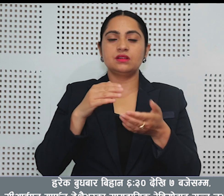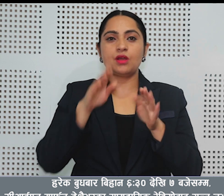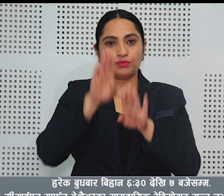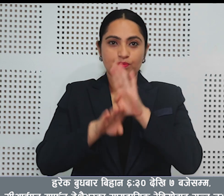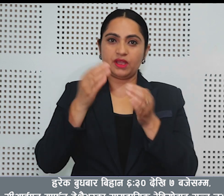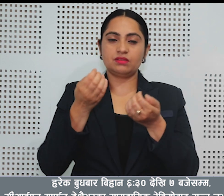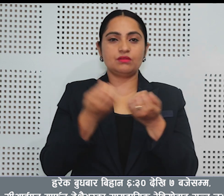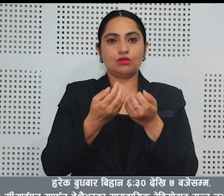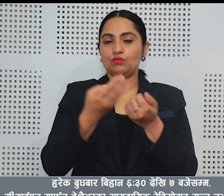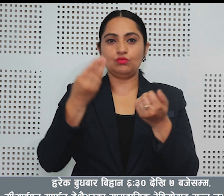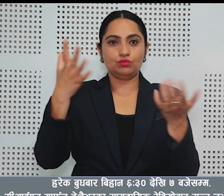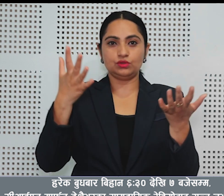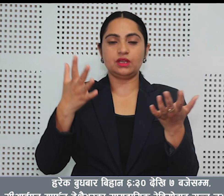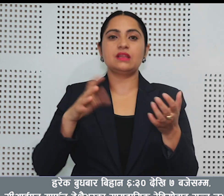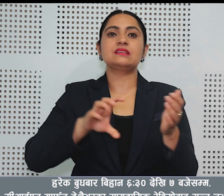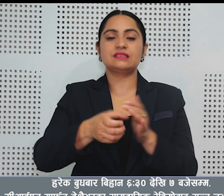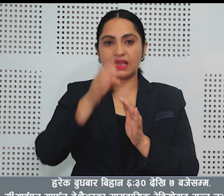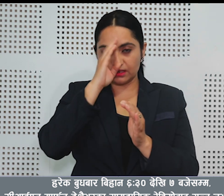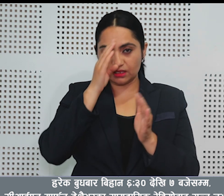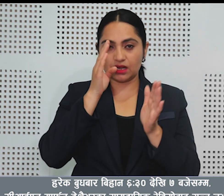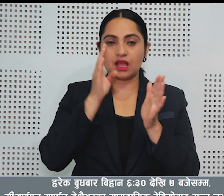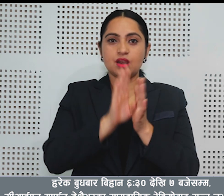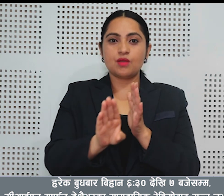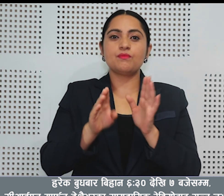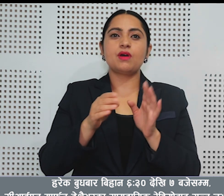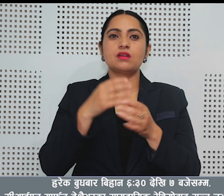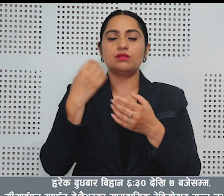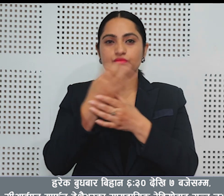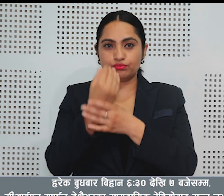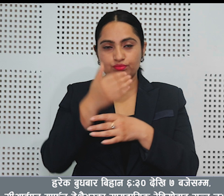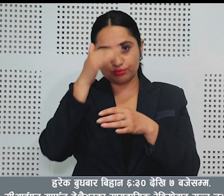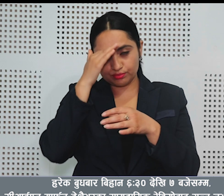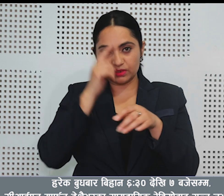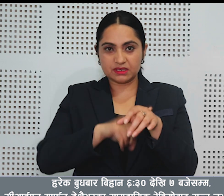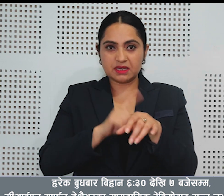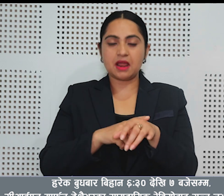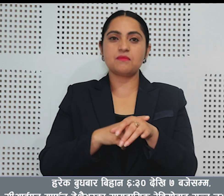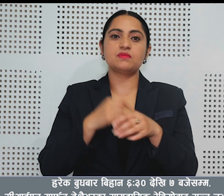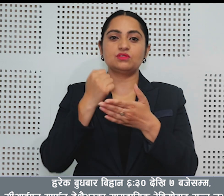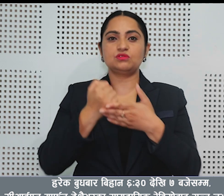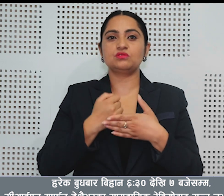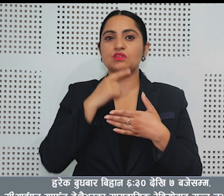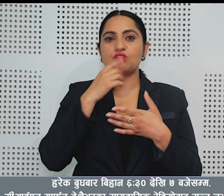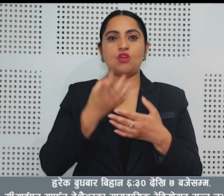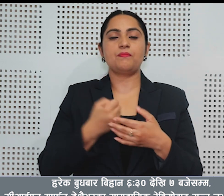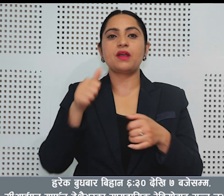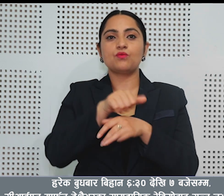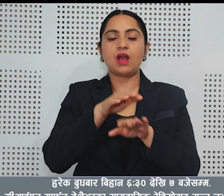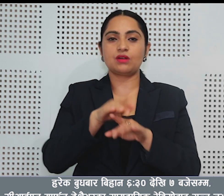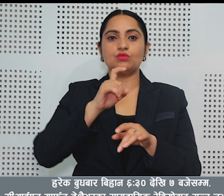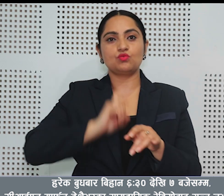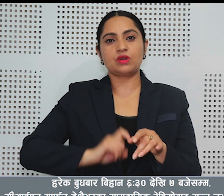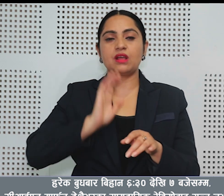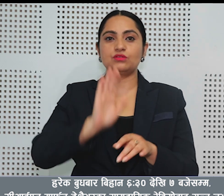गरिनु हुँदैन। तर स्थानीय सरकारबाट विपदका समयमा पर्याप्त मात्रामा सहयोग नपाएको उनीहरूको गुनासो छ।